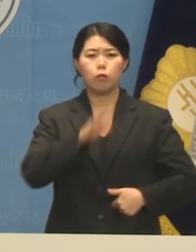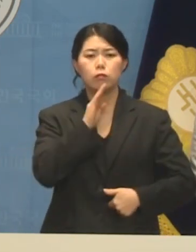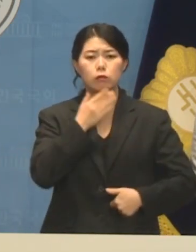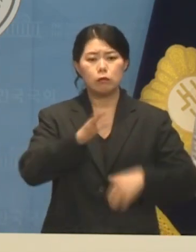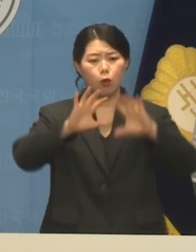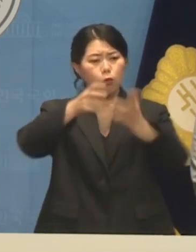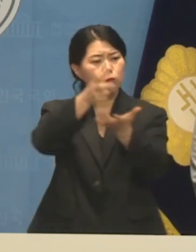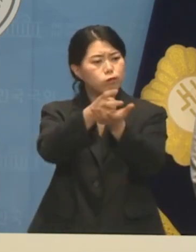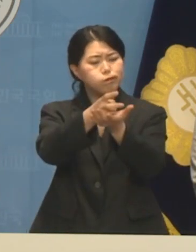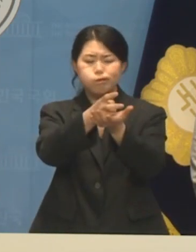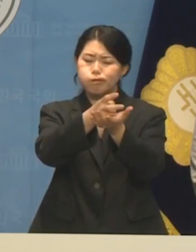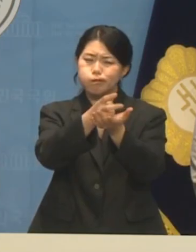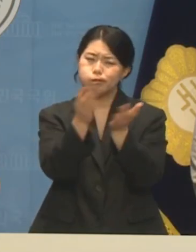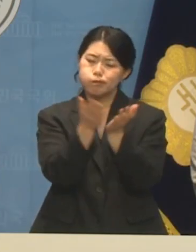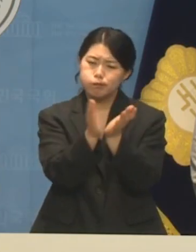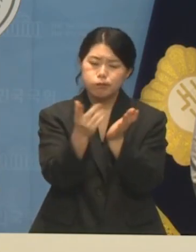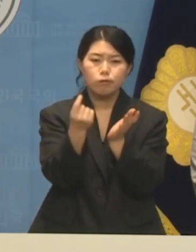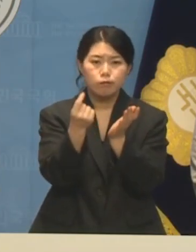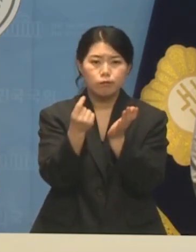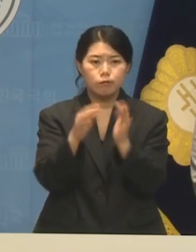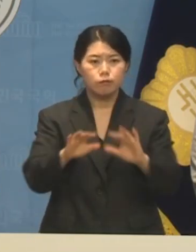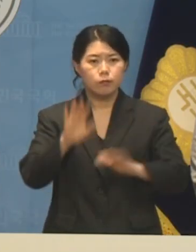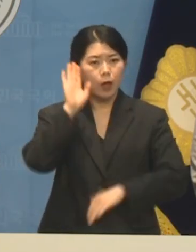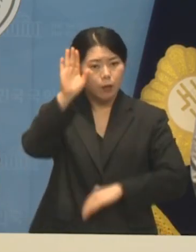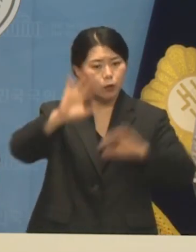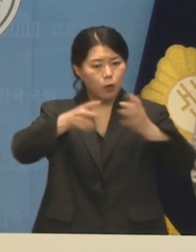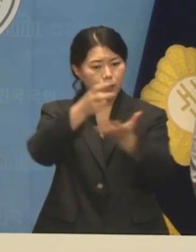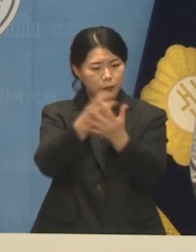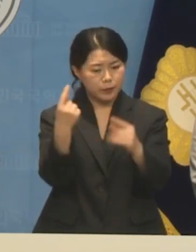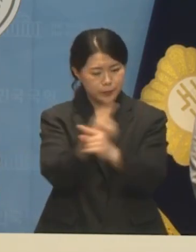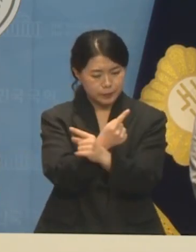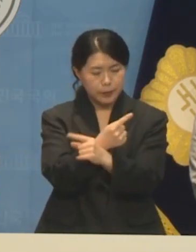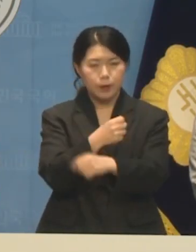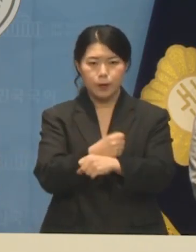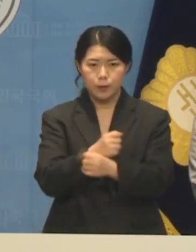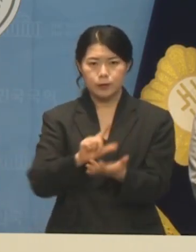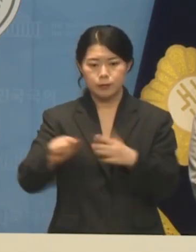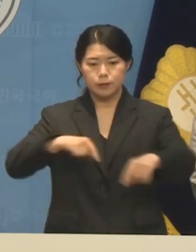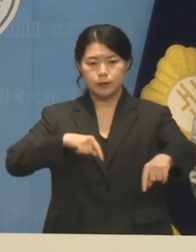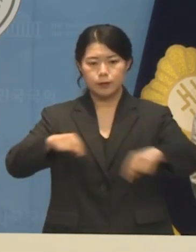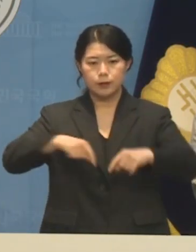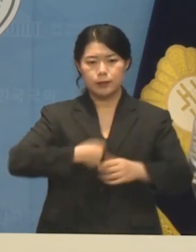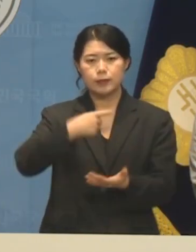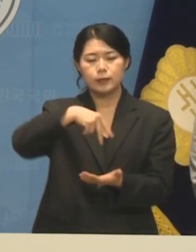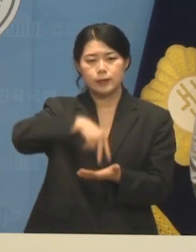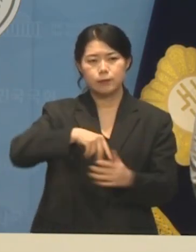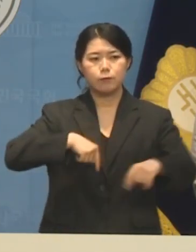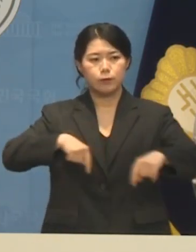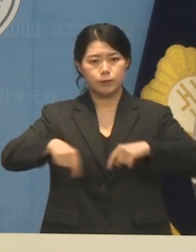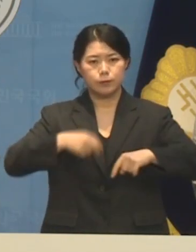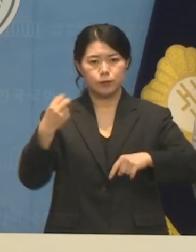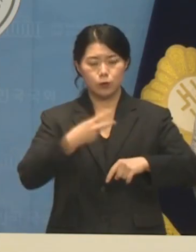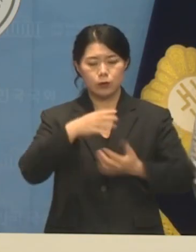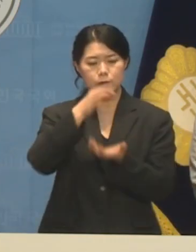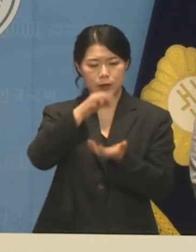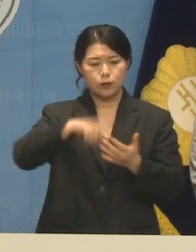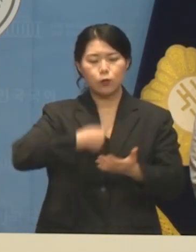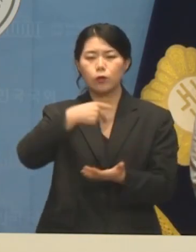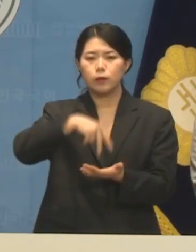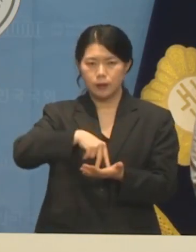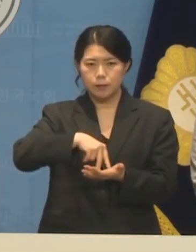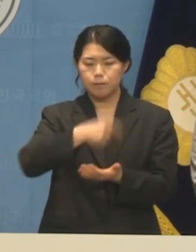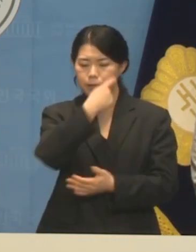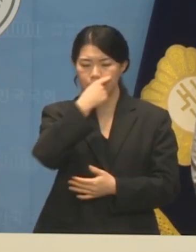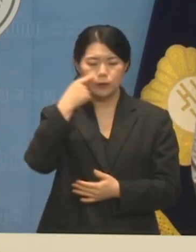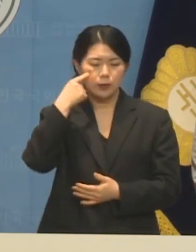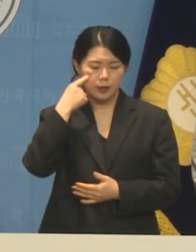않아서 이후에 헌법을 통한 개정을 통해서 지자체의 자치권 또 이런 재정적인 독립을 보장할 수 있는